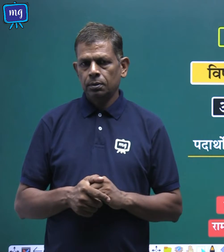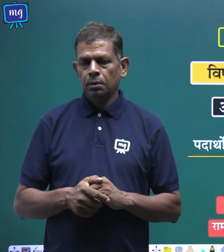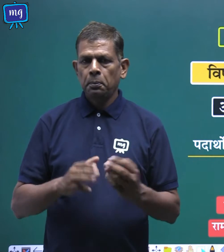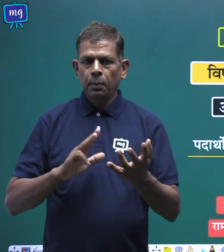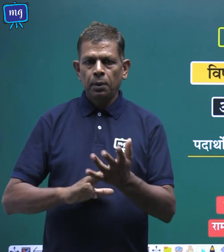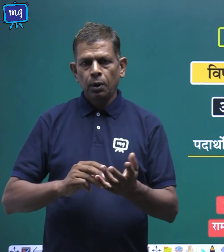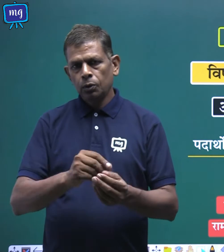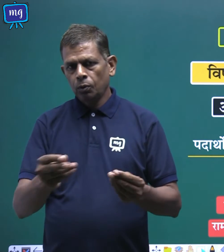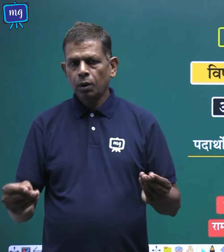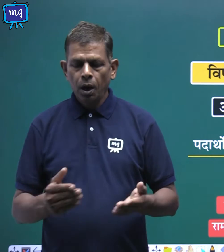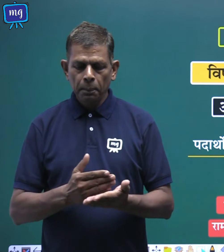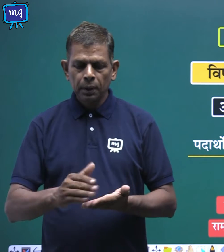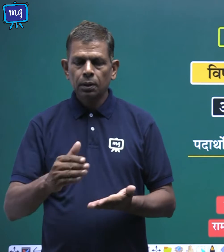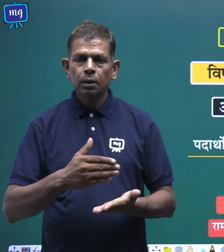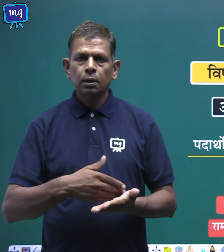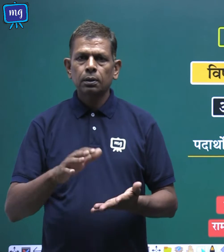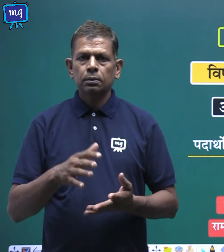पदार्थों का पृथक्करण